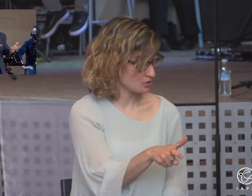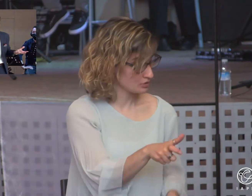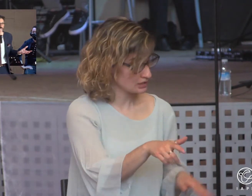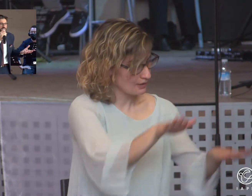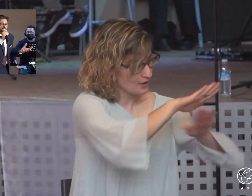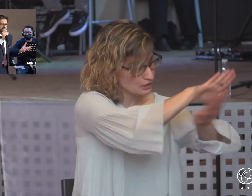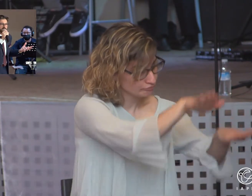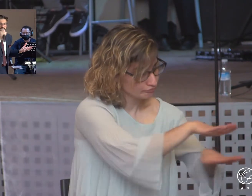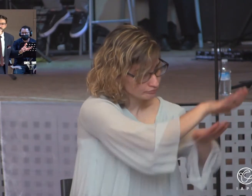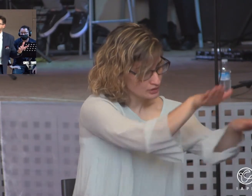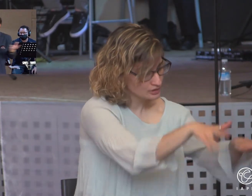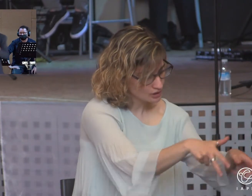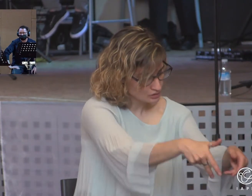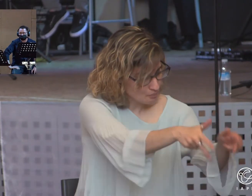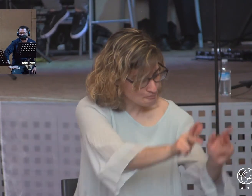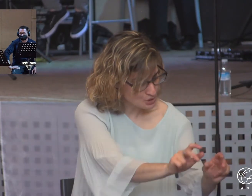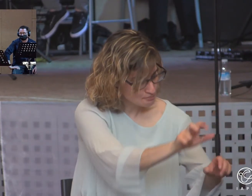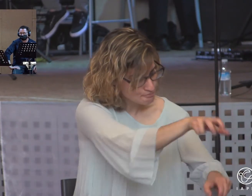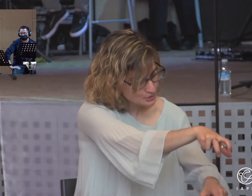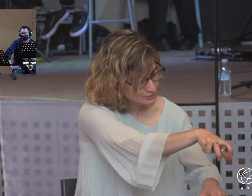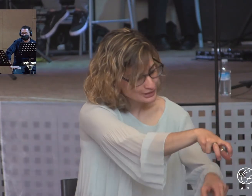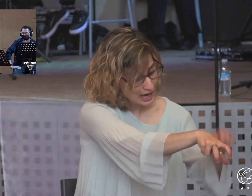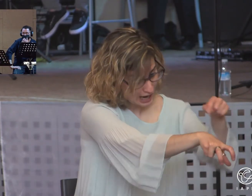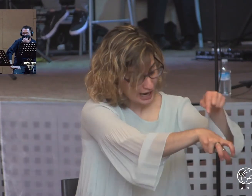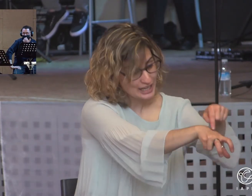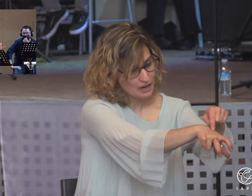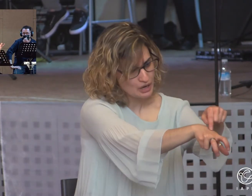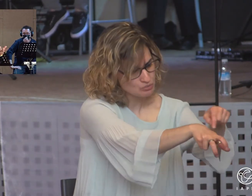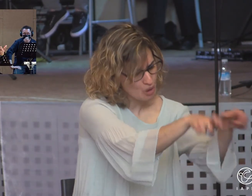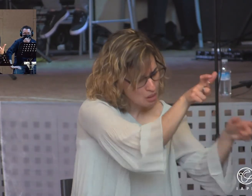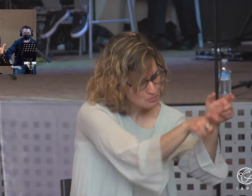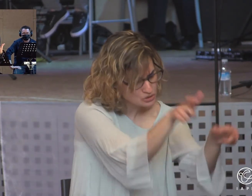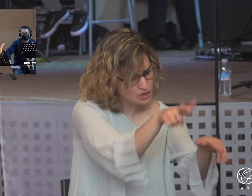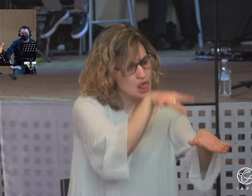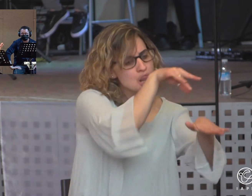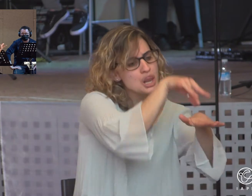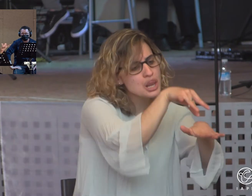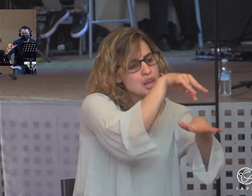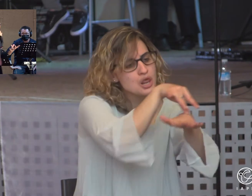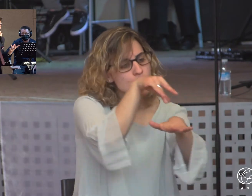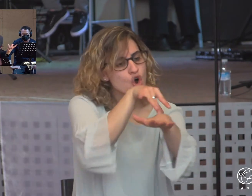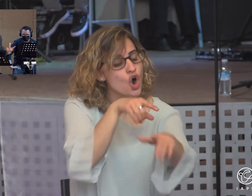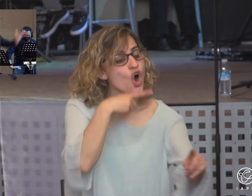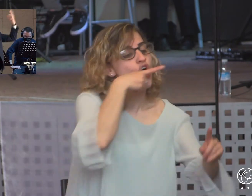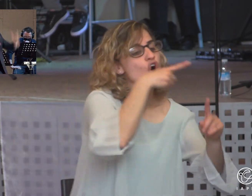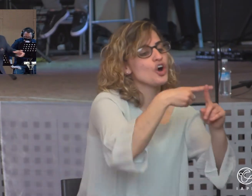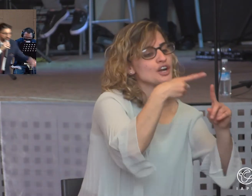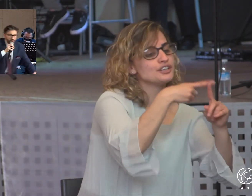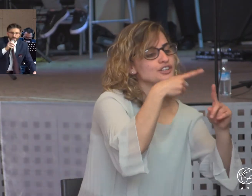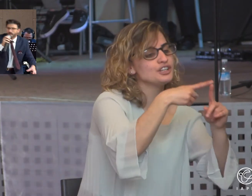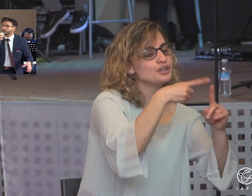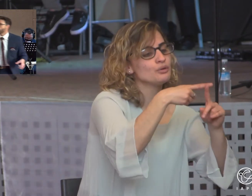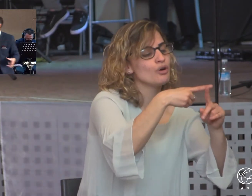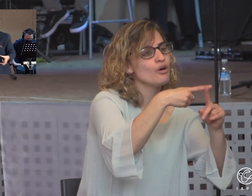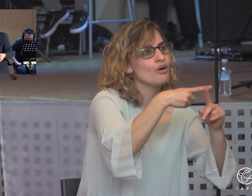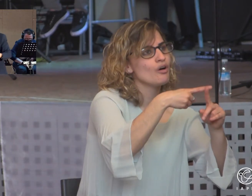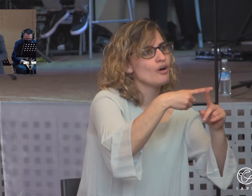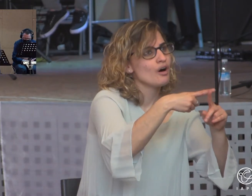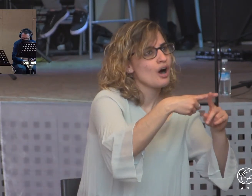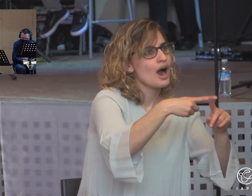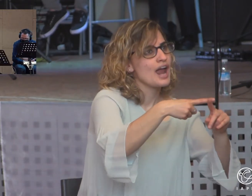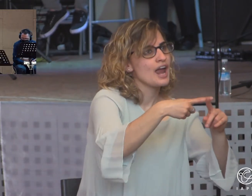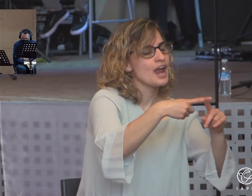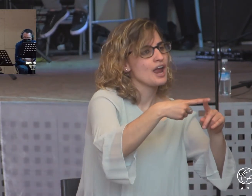cosa más difícil. Tenía que estar llenísimo de enfermos en ese lugar, mirando a ver cuando bajaba un